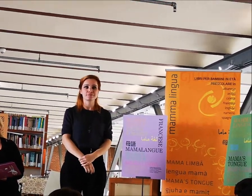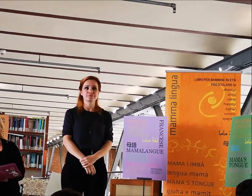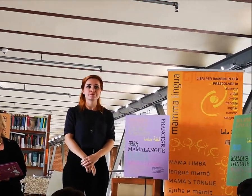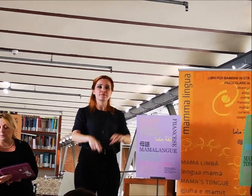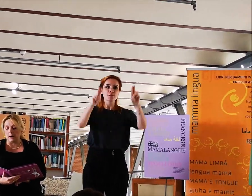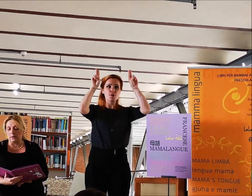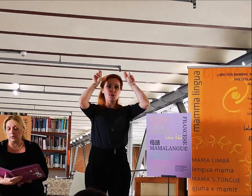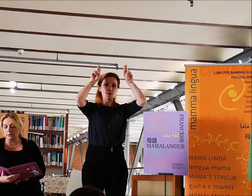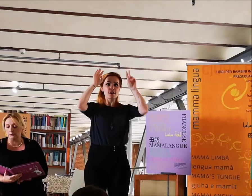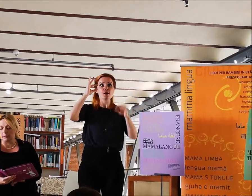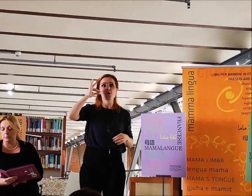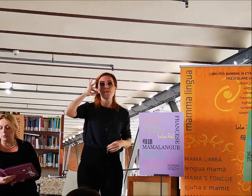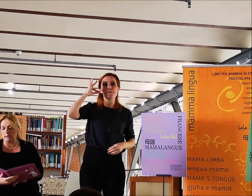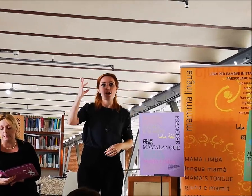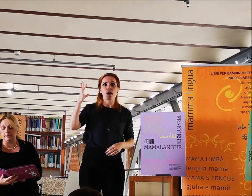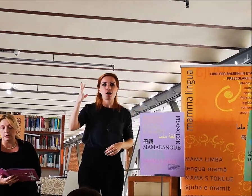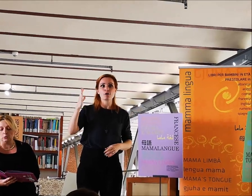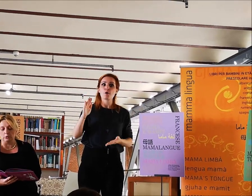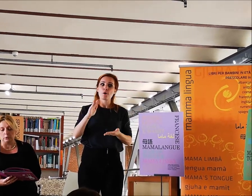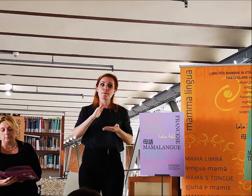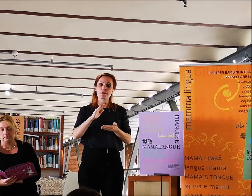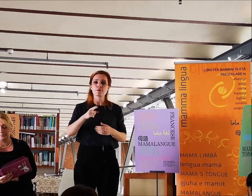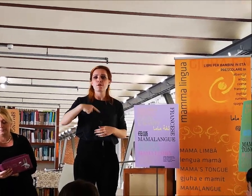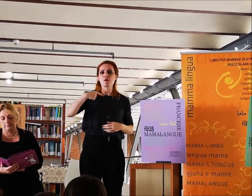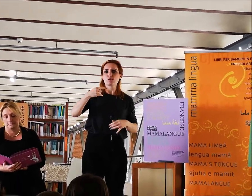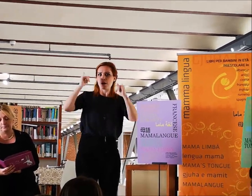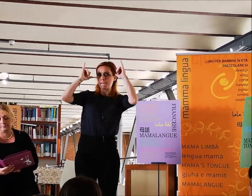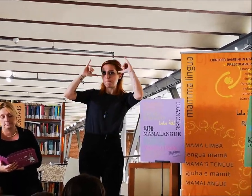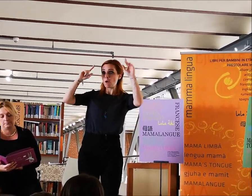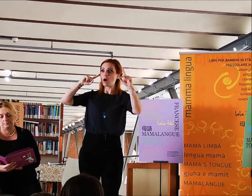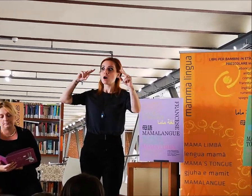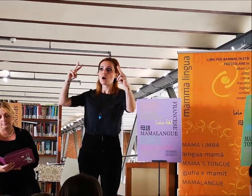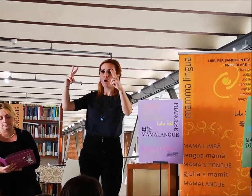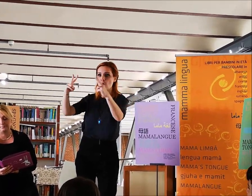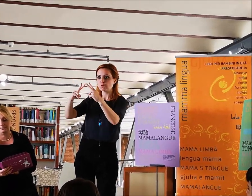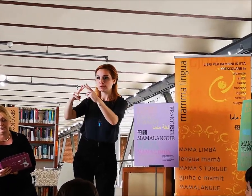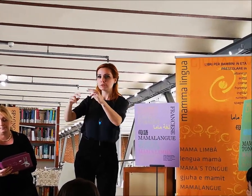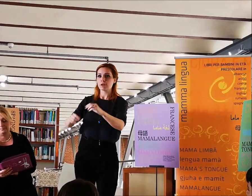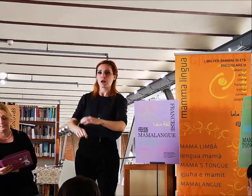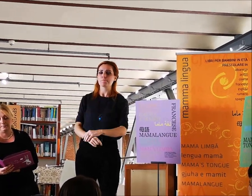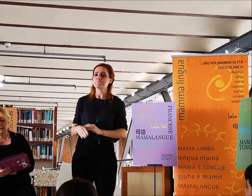Il piccolo coniglio bianco incontra un buon e gli chiede aiuto.